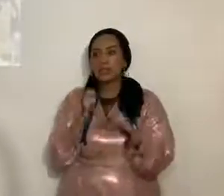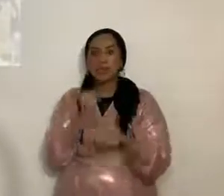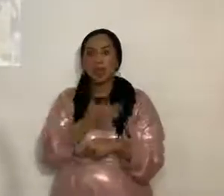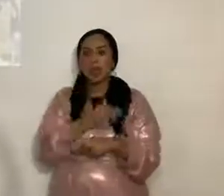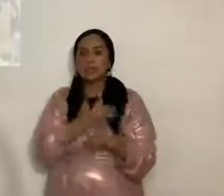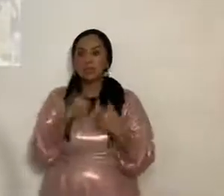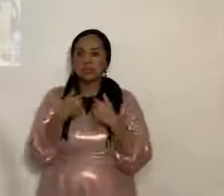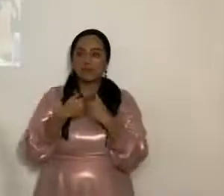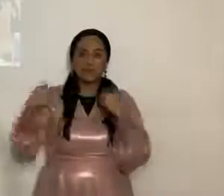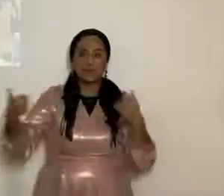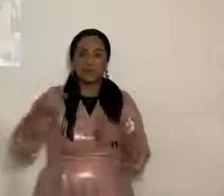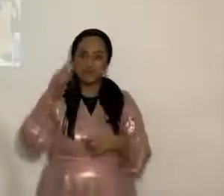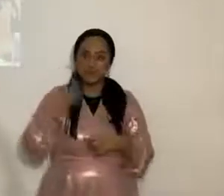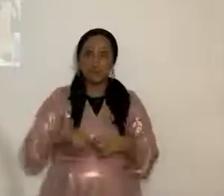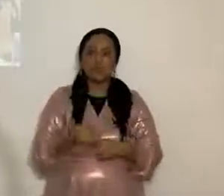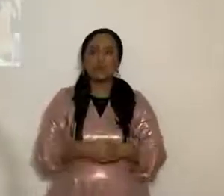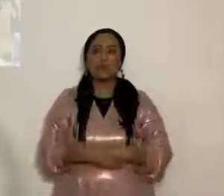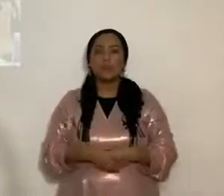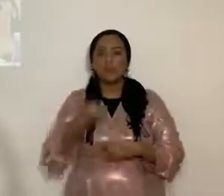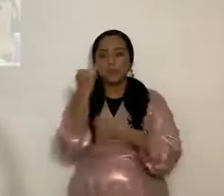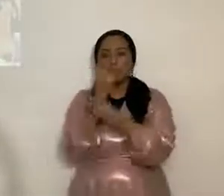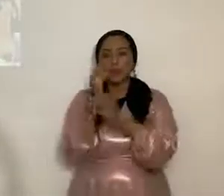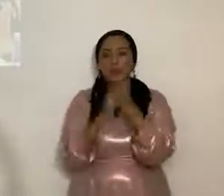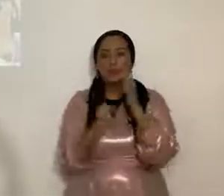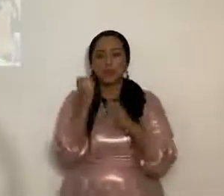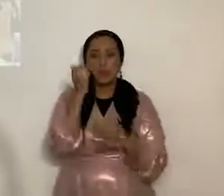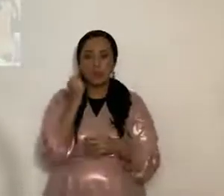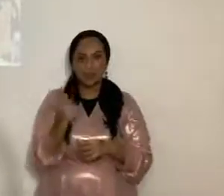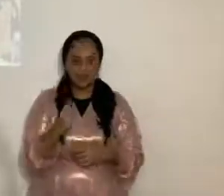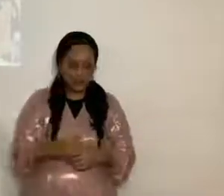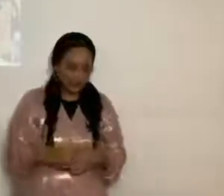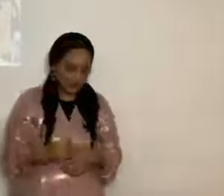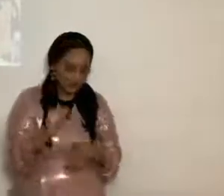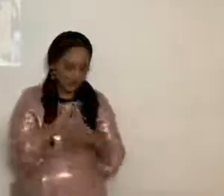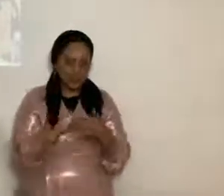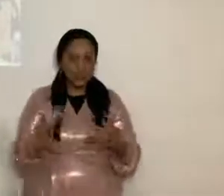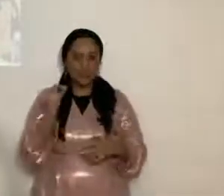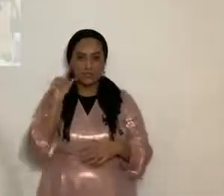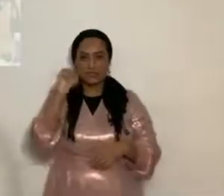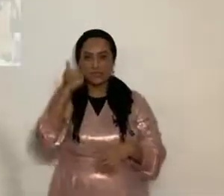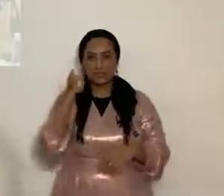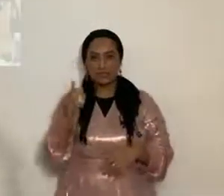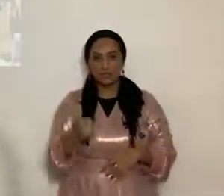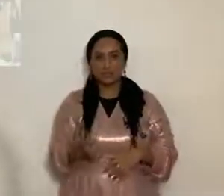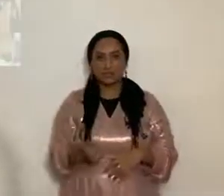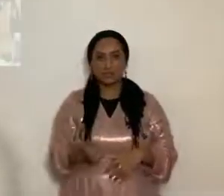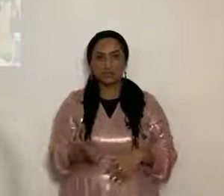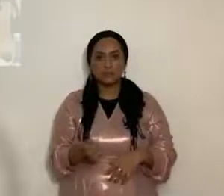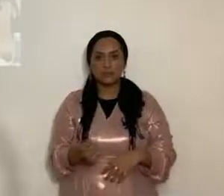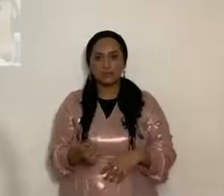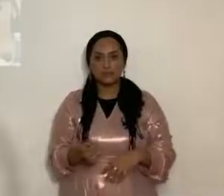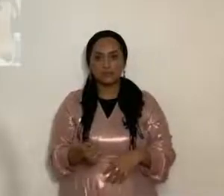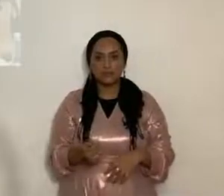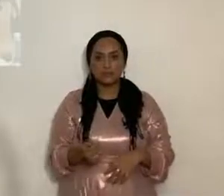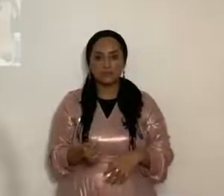nubes sin agua. Jeremías 11, amados Ajim, verso 10. Jeremías 11, verso 10.